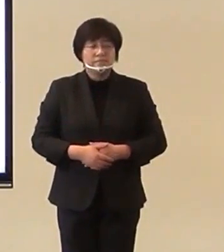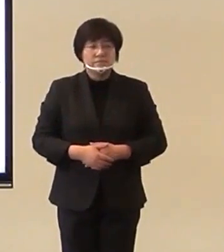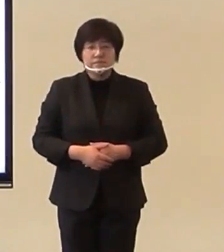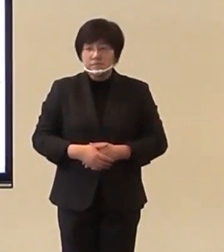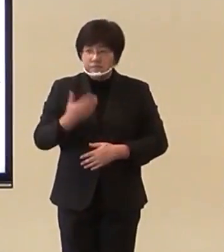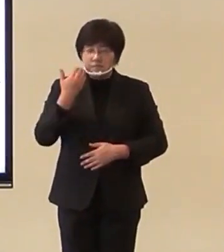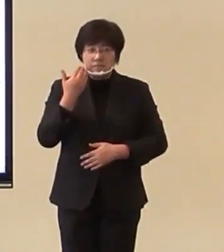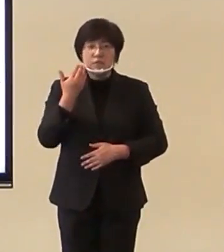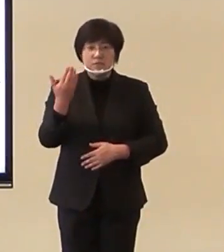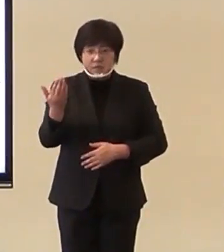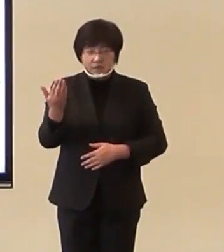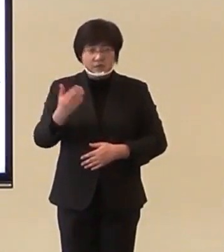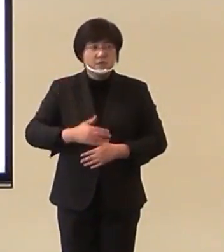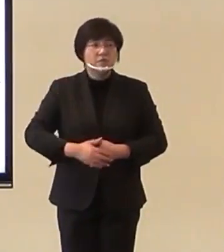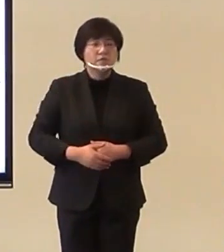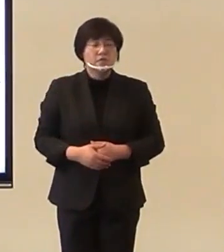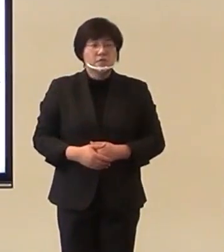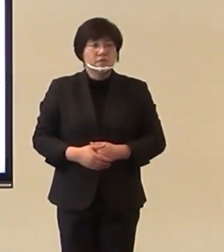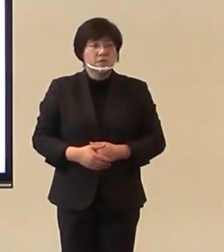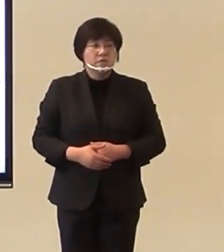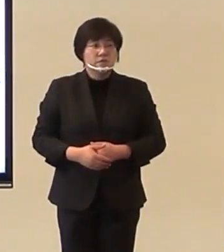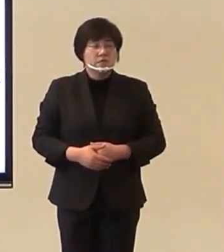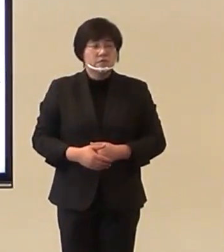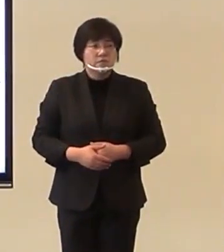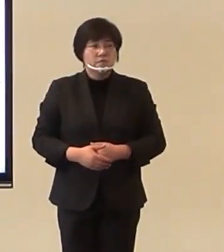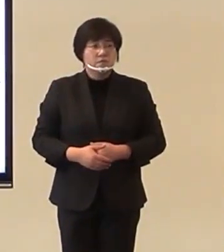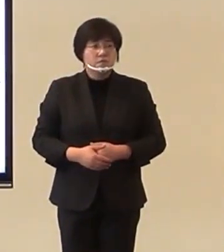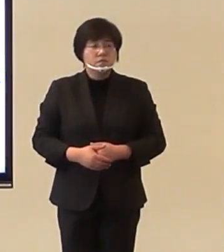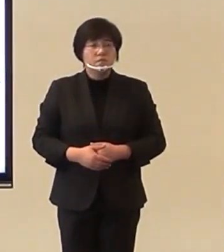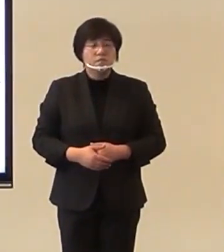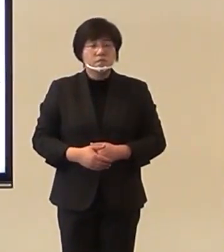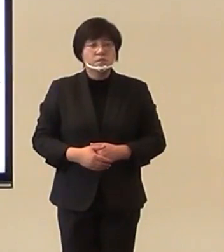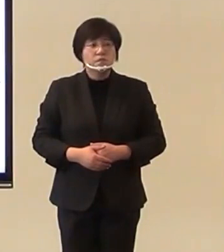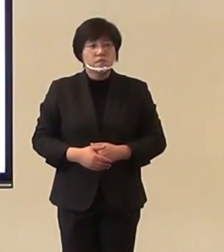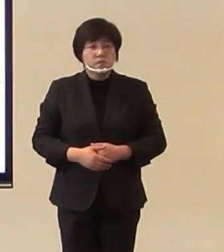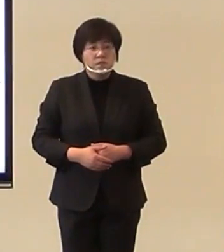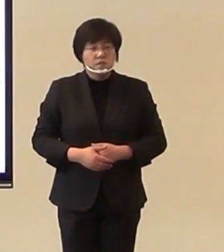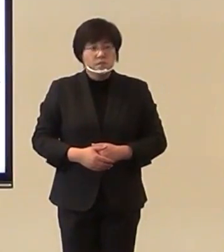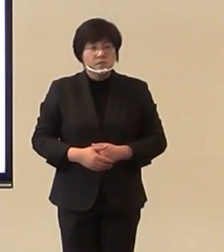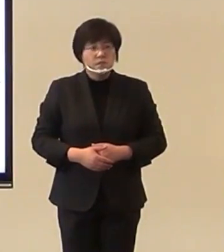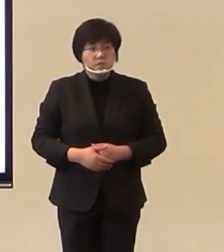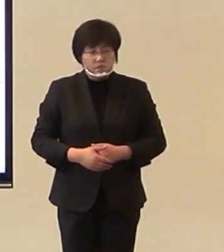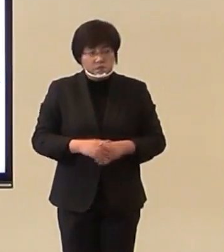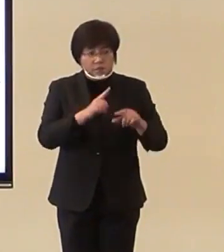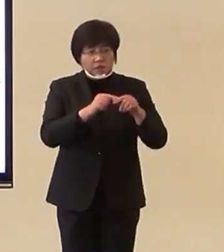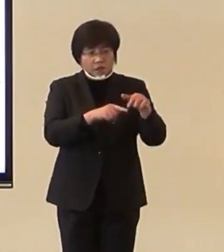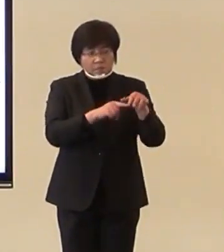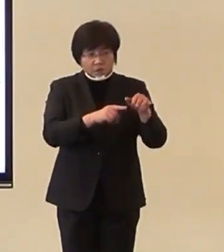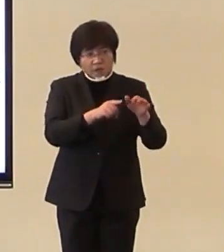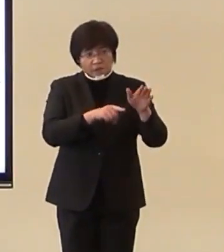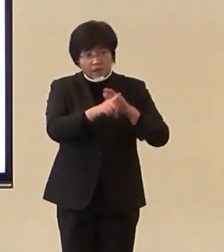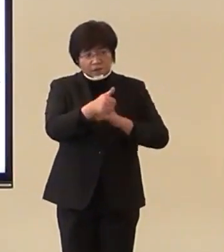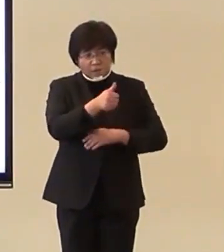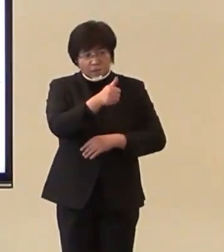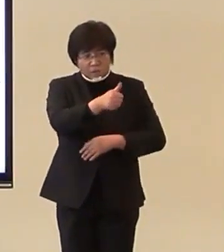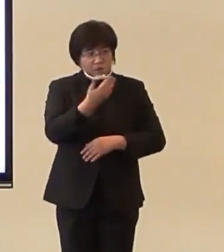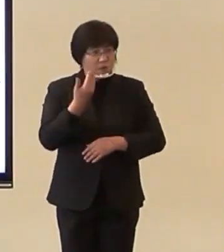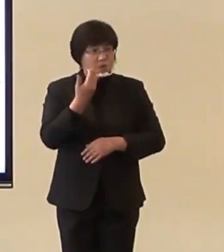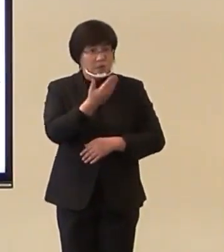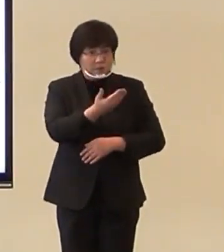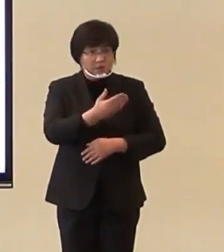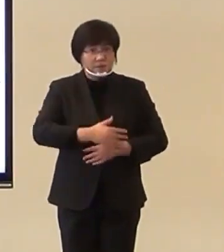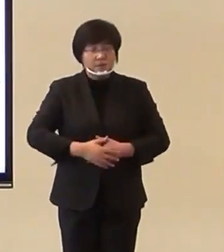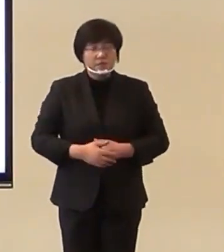山梨日日新聞の岡島です。どちらかというと、すみません、シミックさん側のお話になるのかと思うんですが、すみ